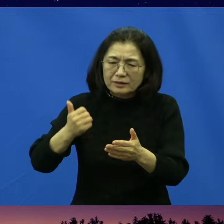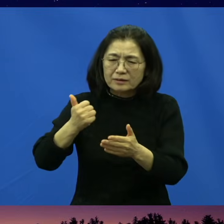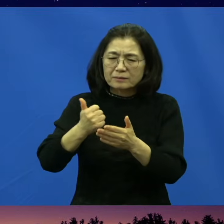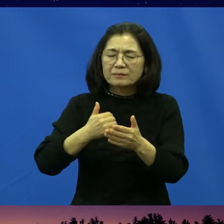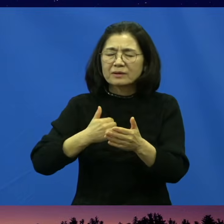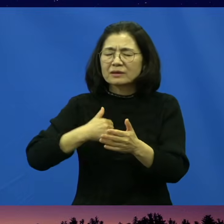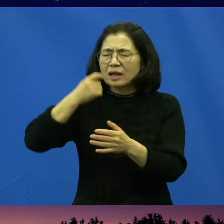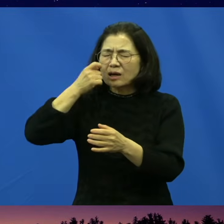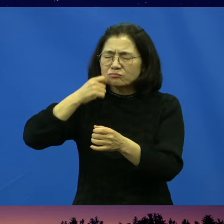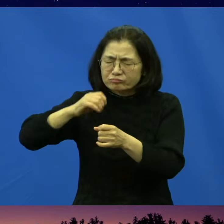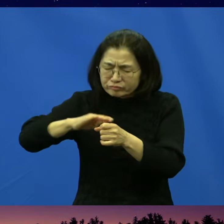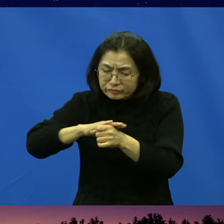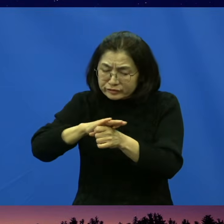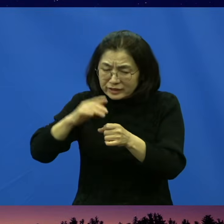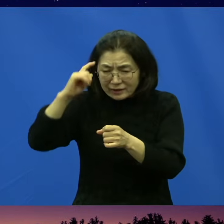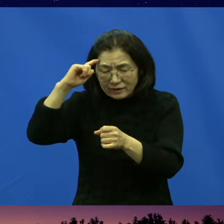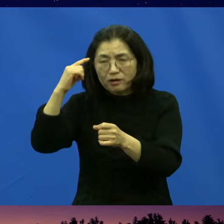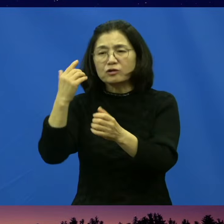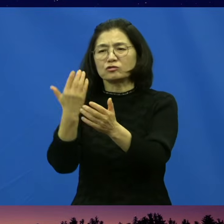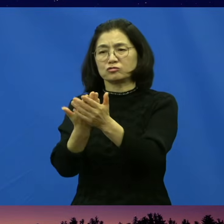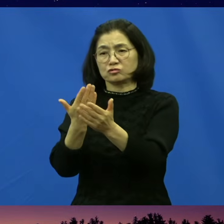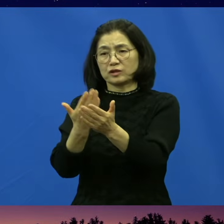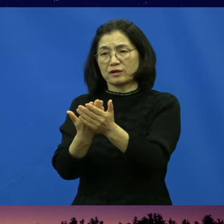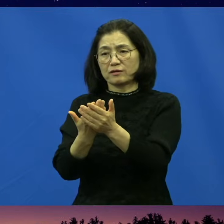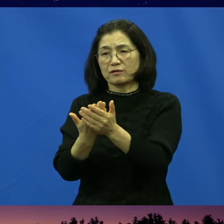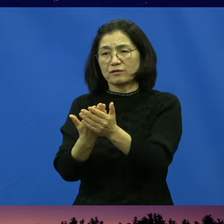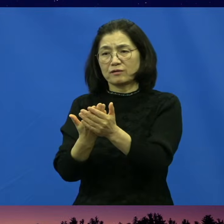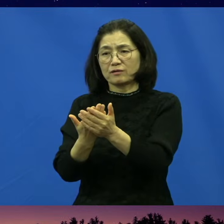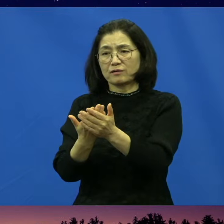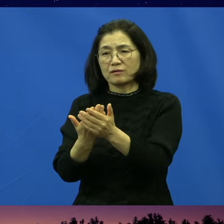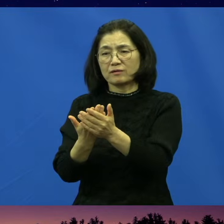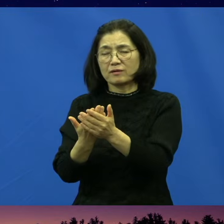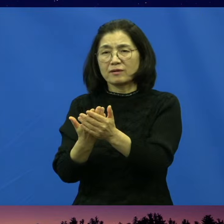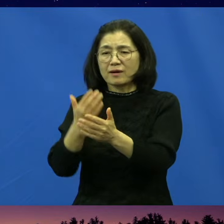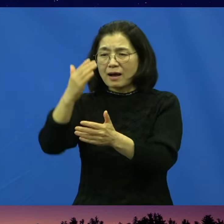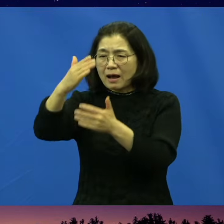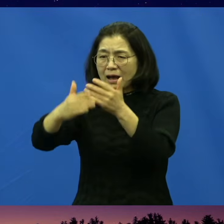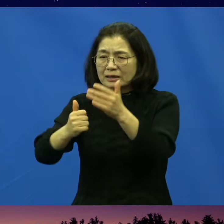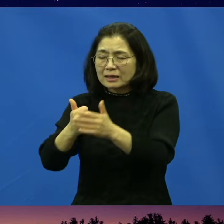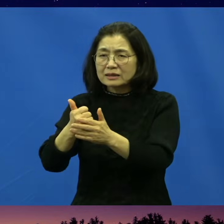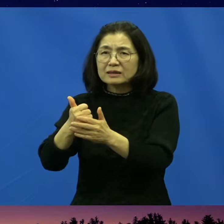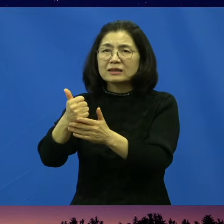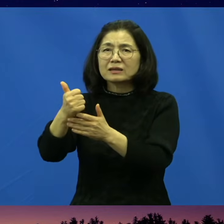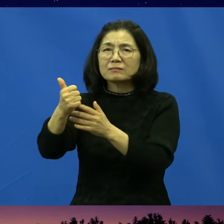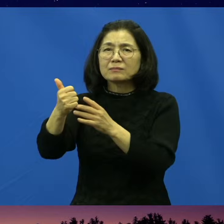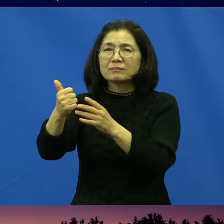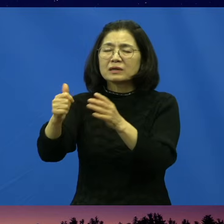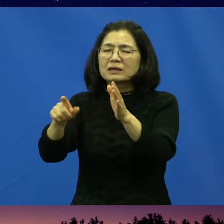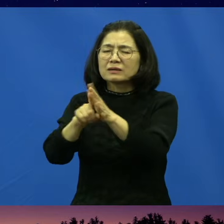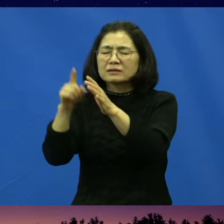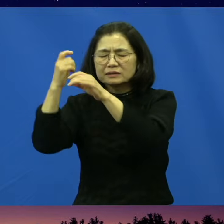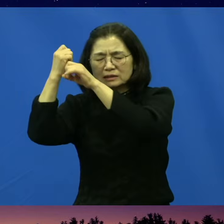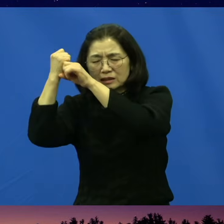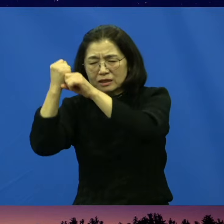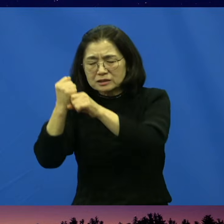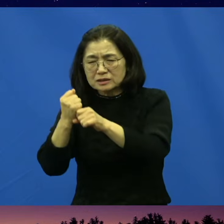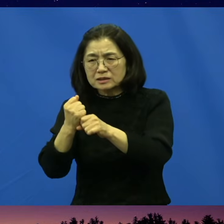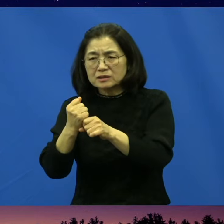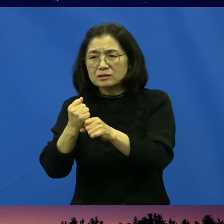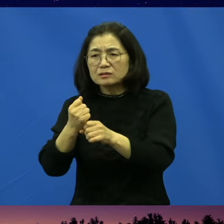여겨주세요. 내가 하나님 아니면 누구에게 기도합니까? 내가 하나님의 은혜 아니면 내가 어떻게 살려고